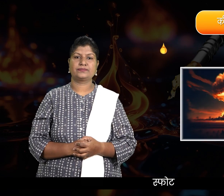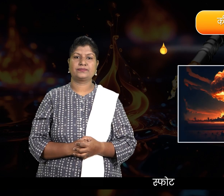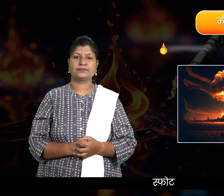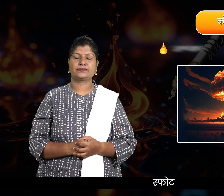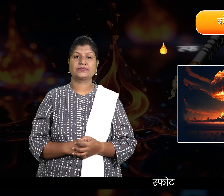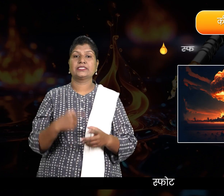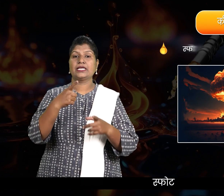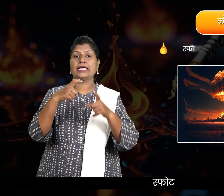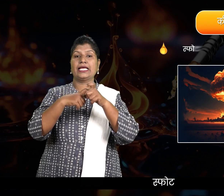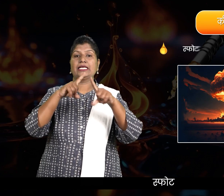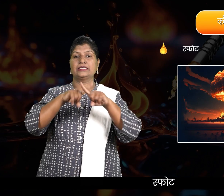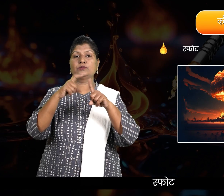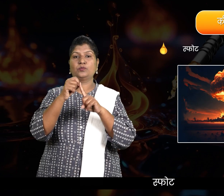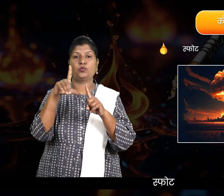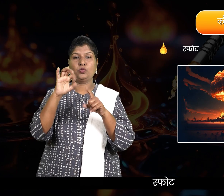स्फोट.